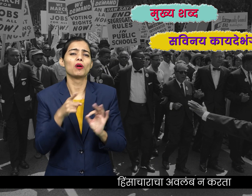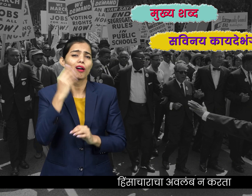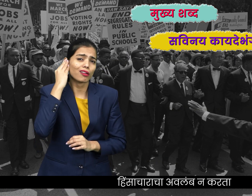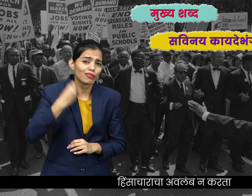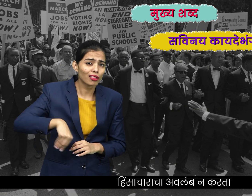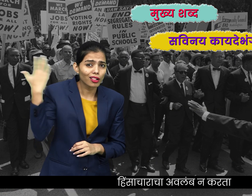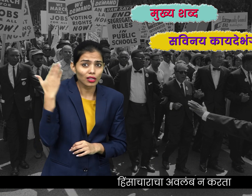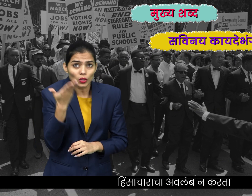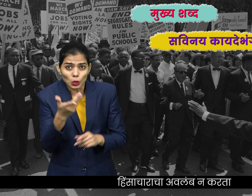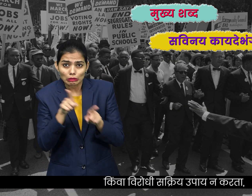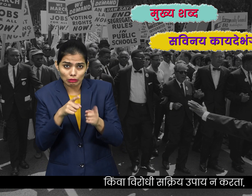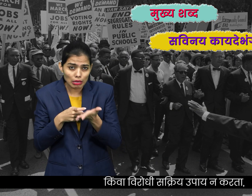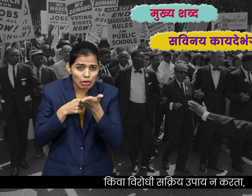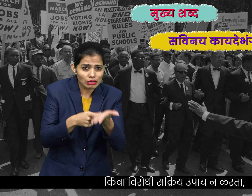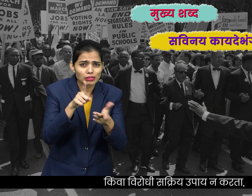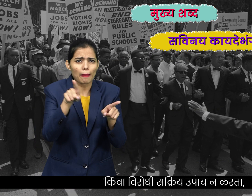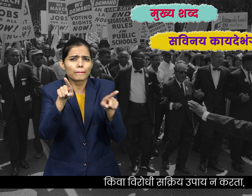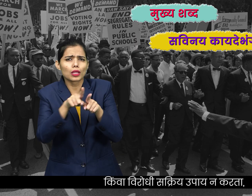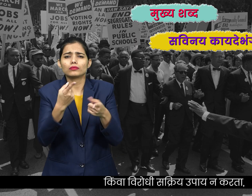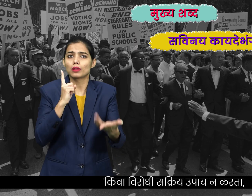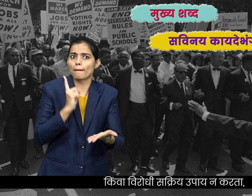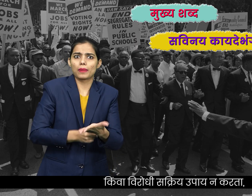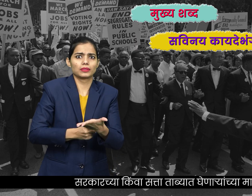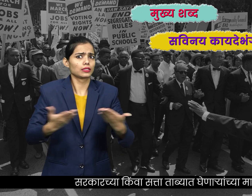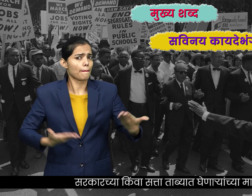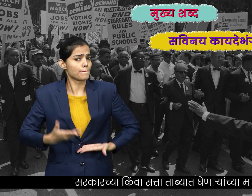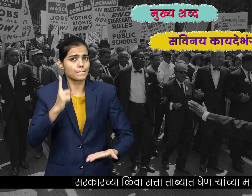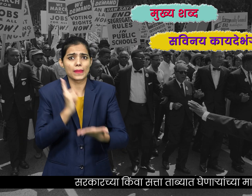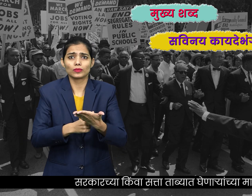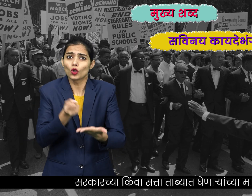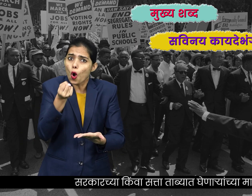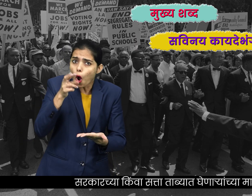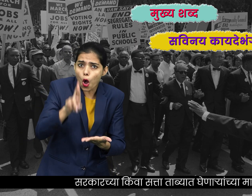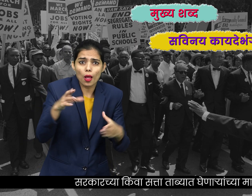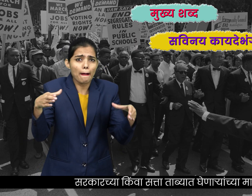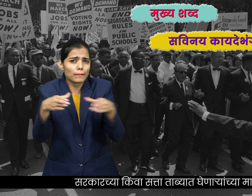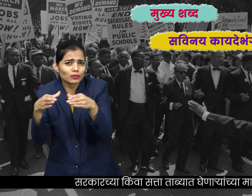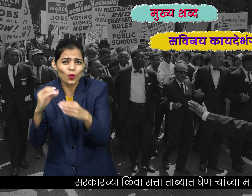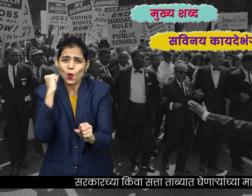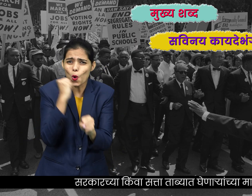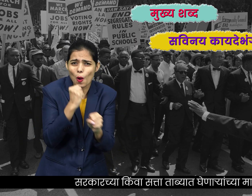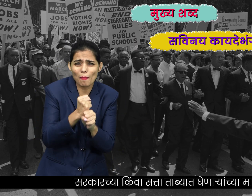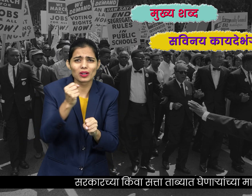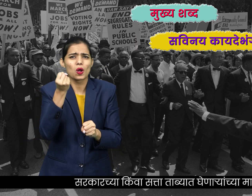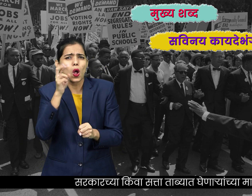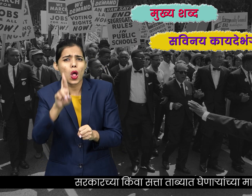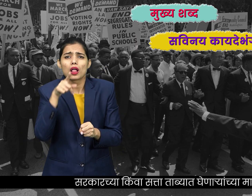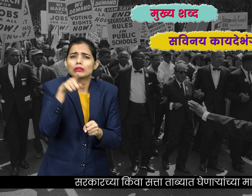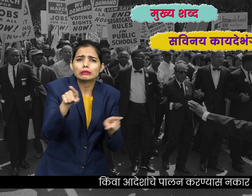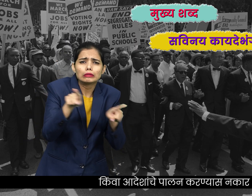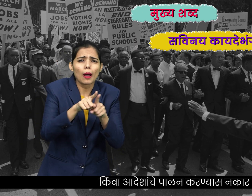हिंसाचाराचा अवलंब न करता किंवा विरोधी सक्रिय उपाय न करता सरकारच्या किंवा सत्ता ताब्यात घेणाऱ्यांच्या